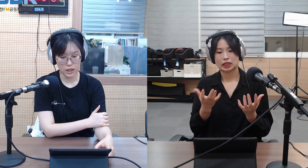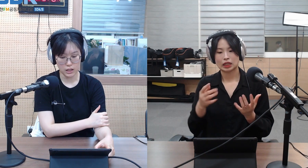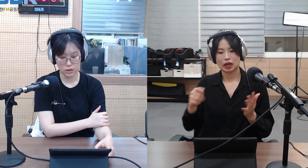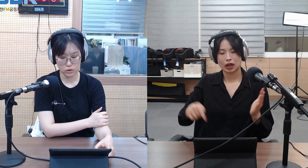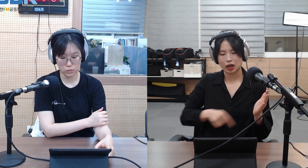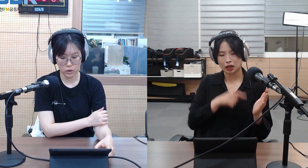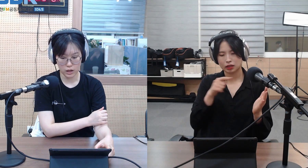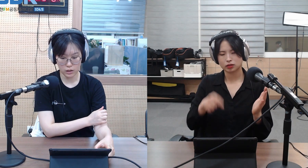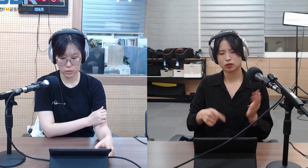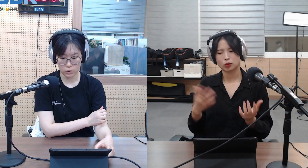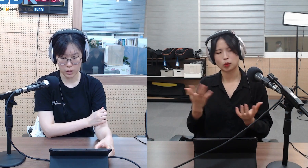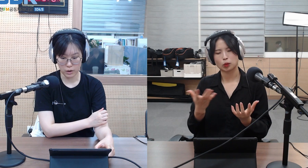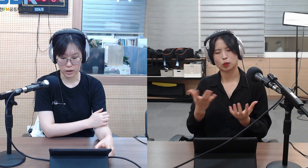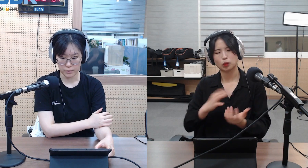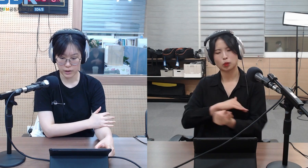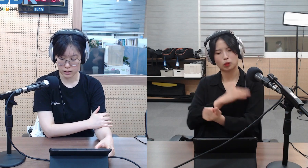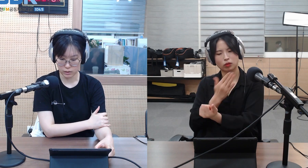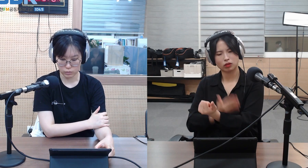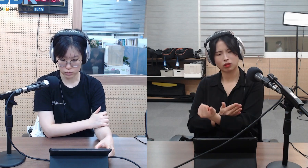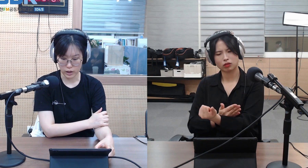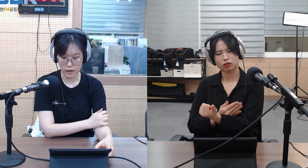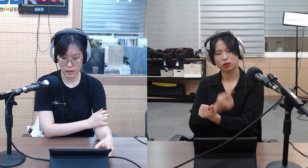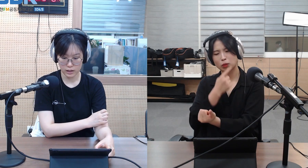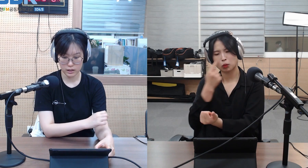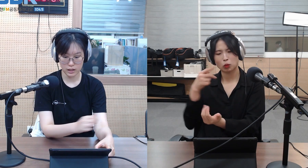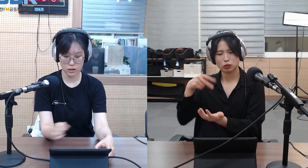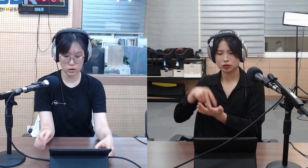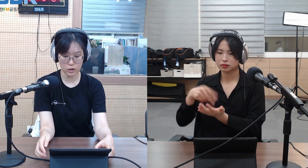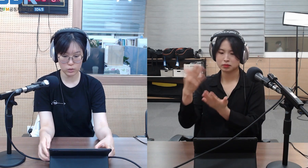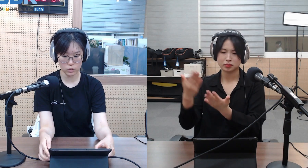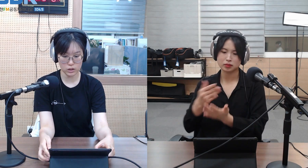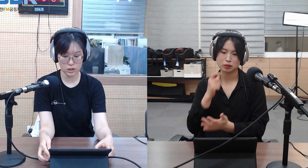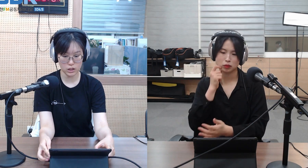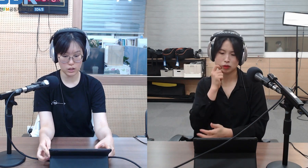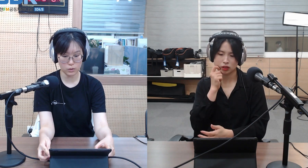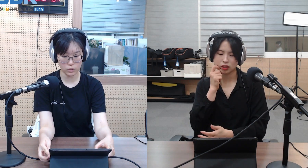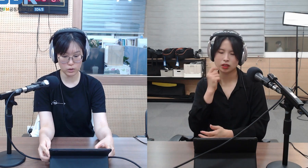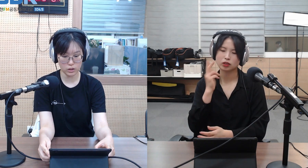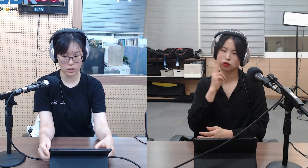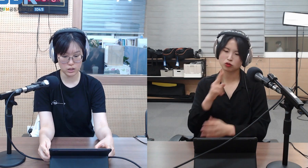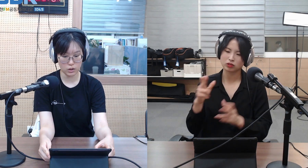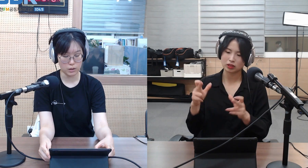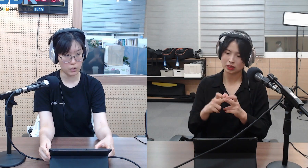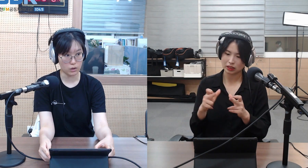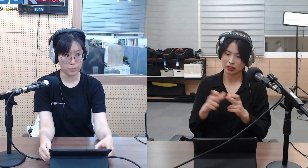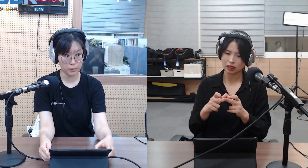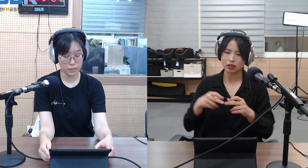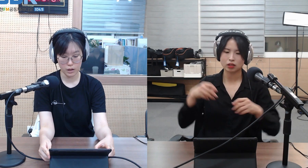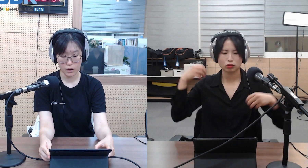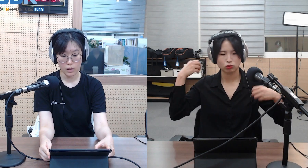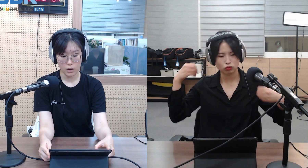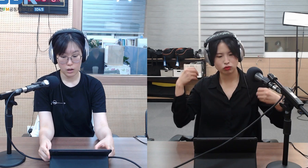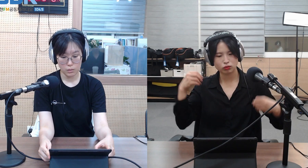중증장애인의 춤과 노래와 같은 문화, 예술 활동을 일로서 인정하며